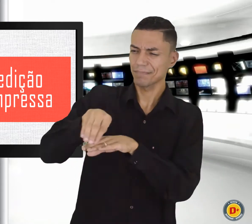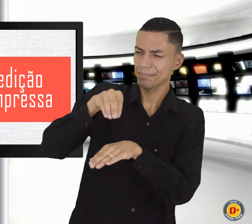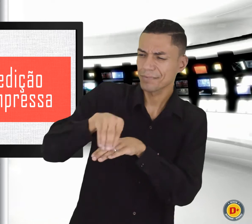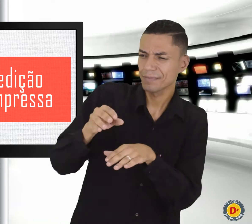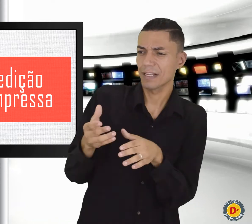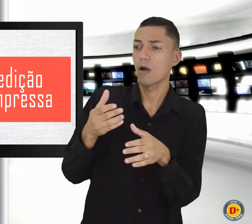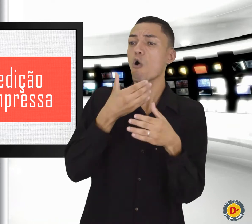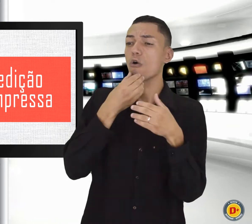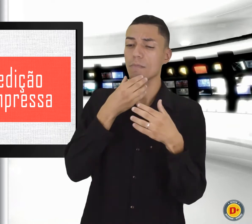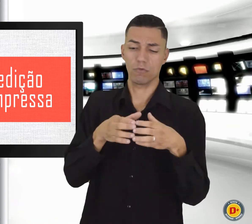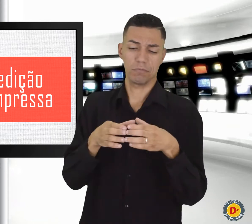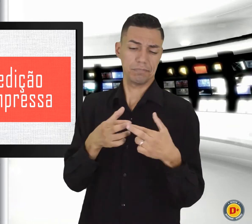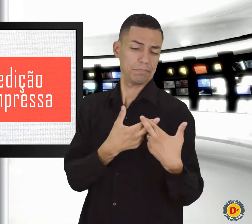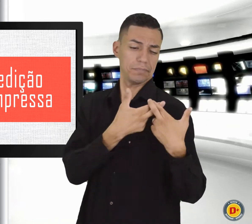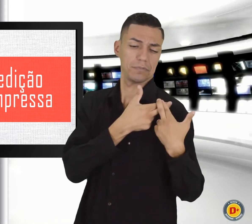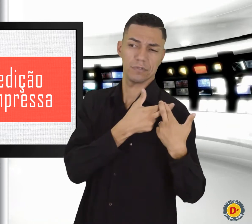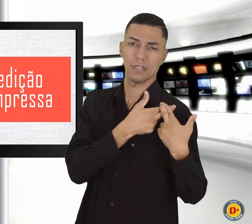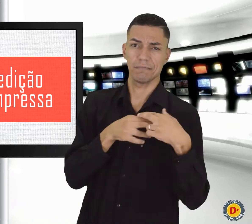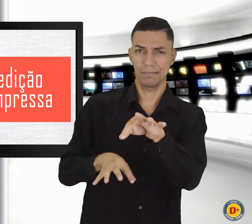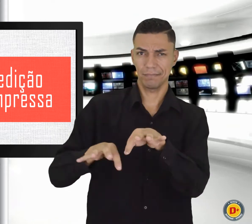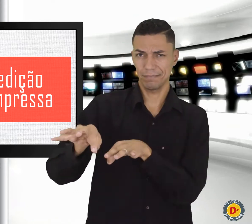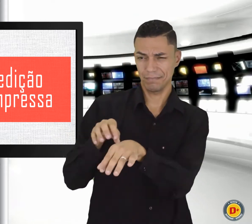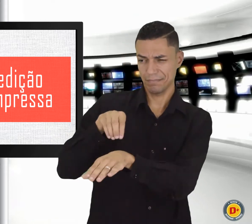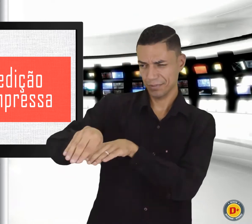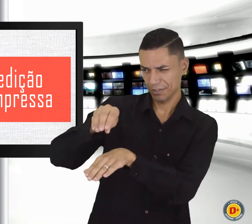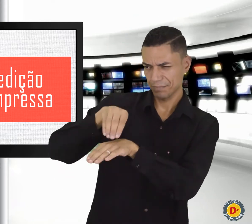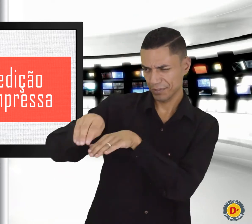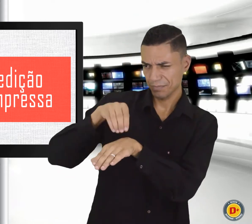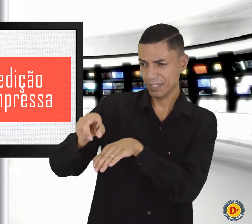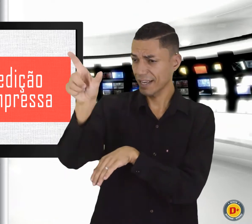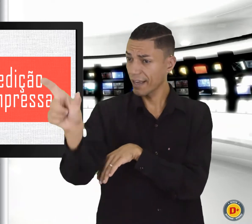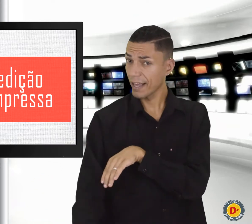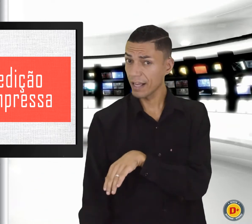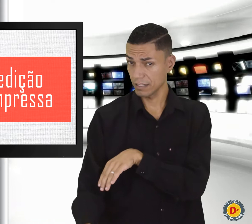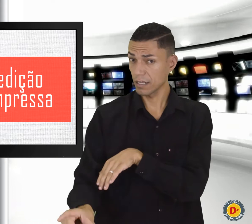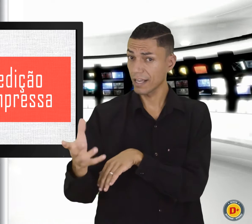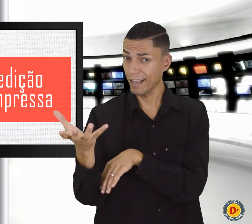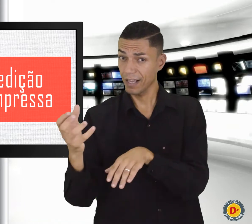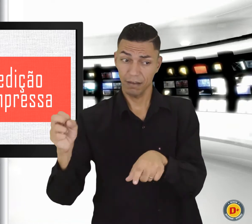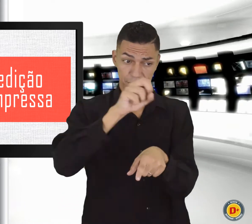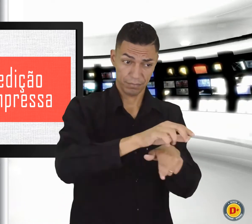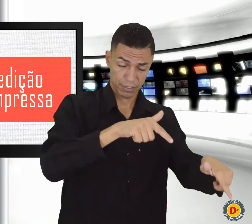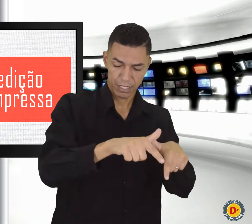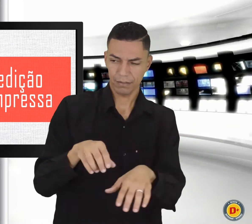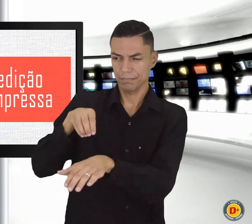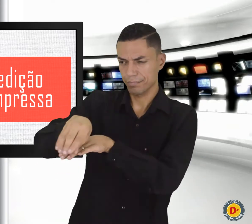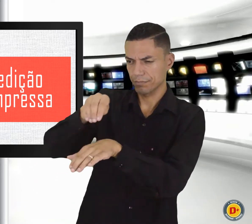sua assistência ao pretendente ao cargo. Que tipo de profissional exerce essa